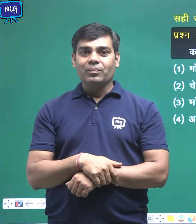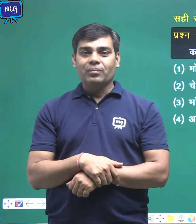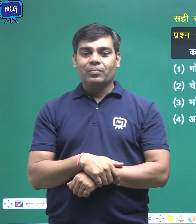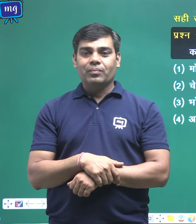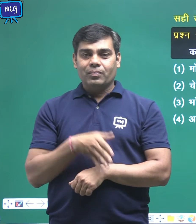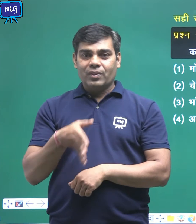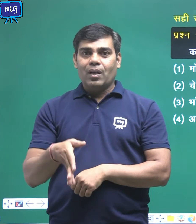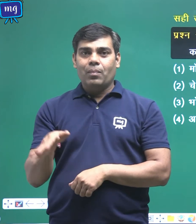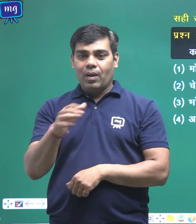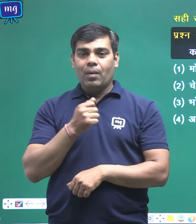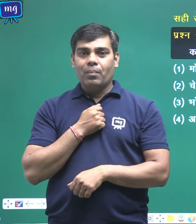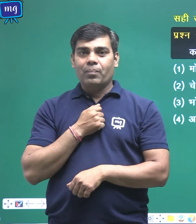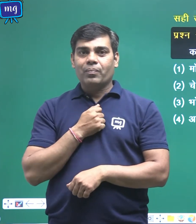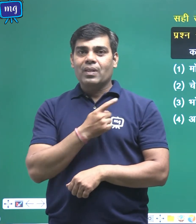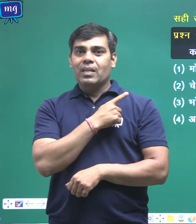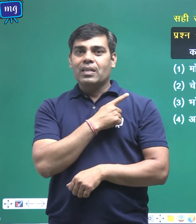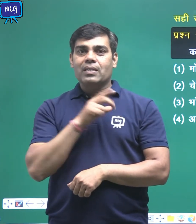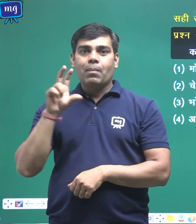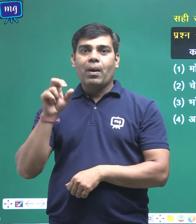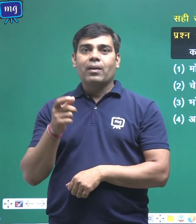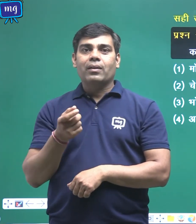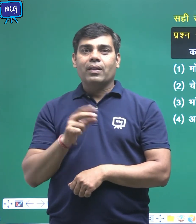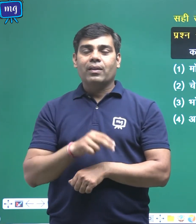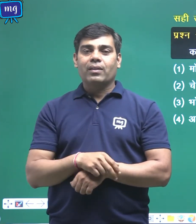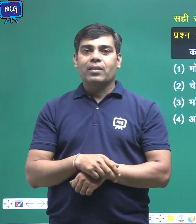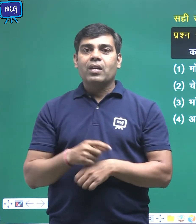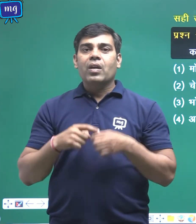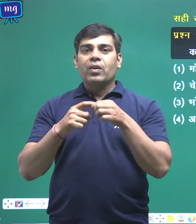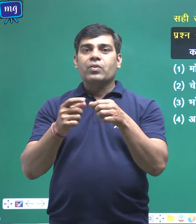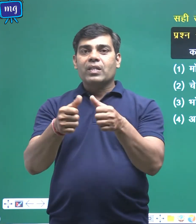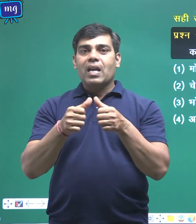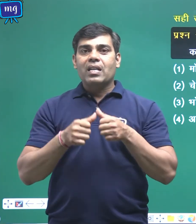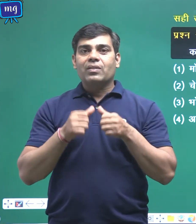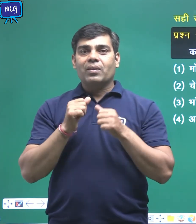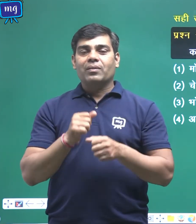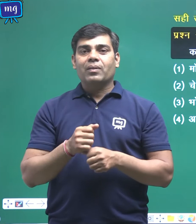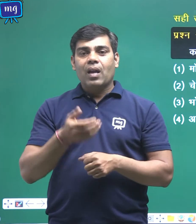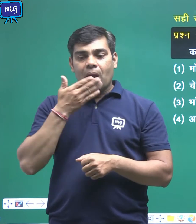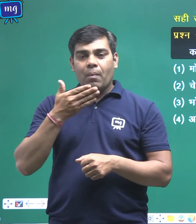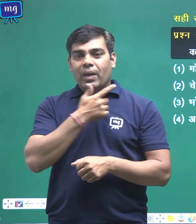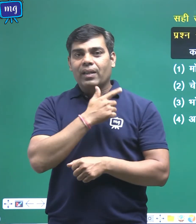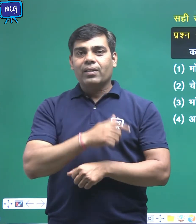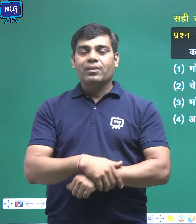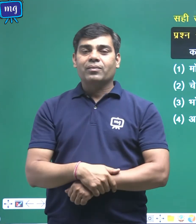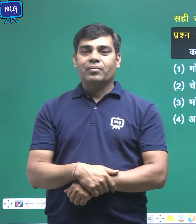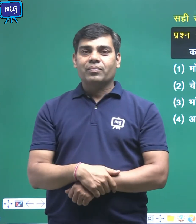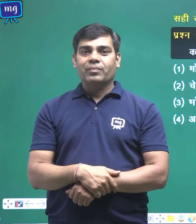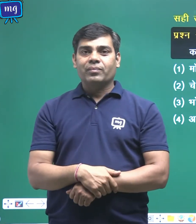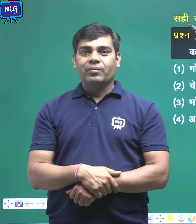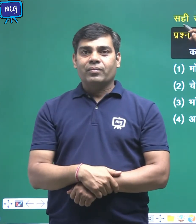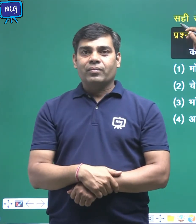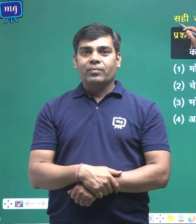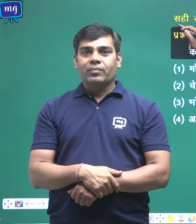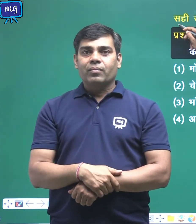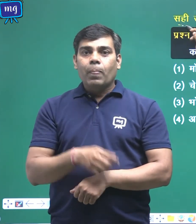अब हम इस पाठ के प्रश्नोत्तर करेंगे।